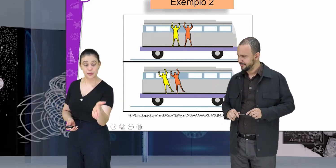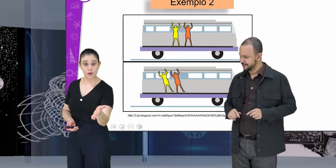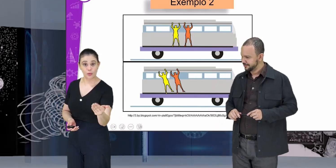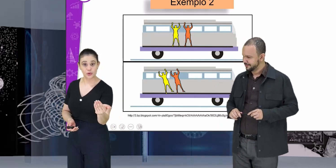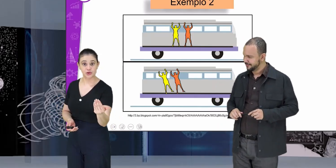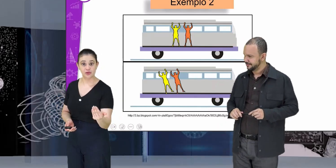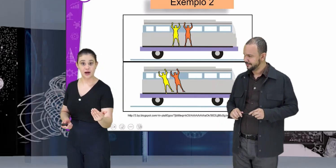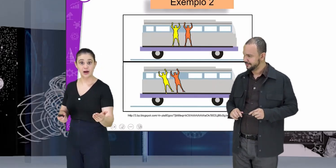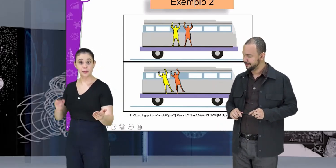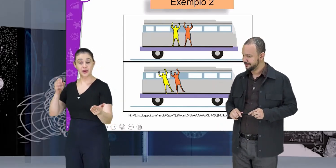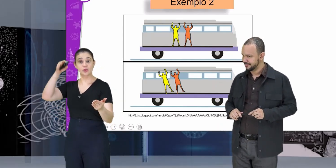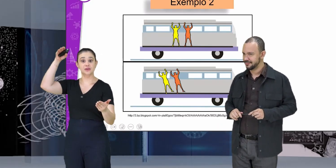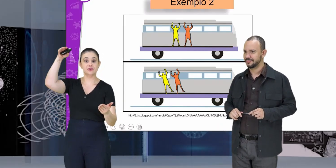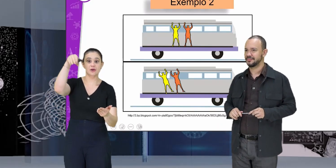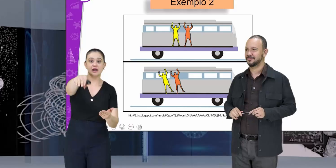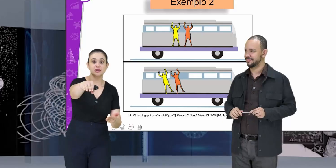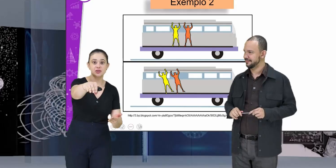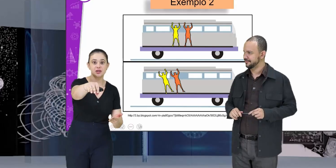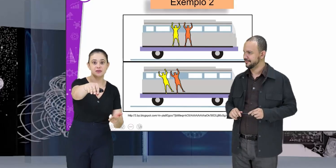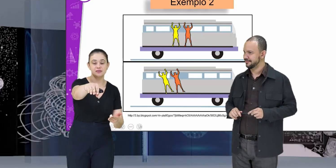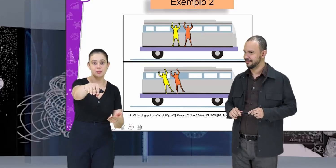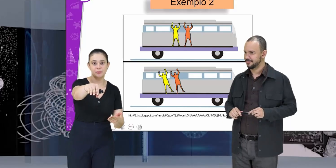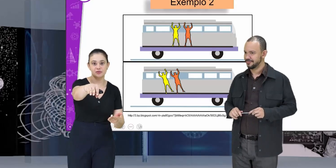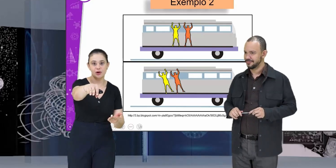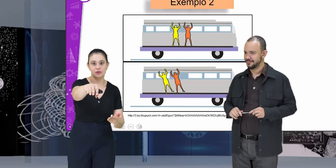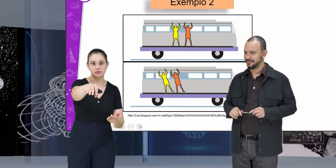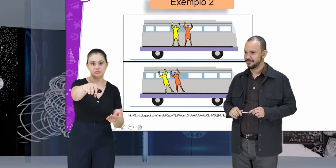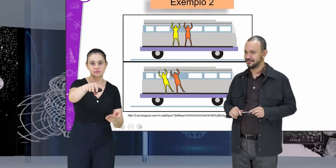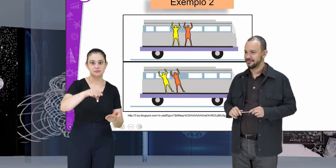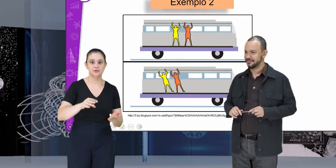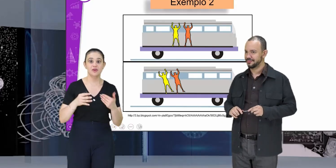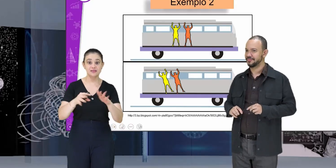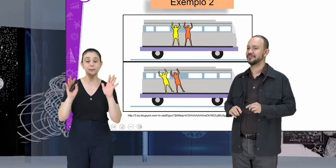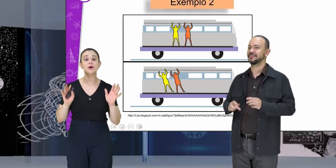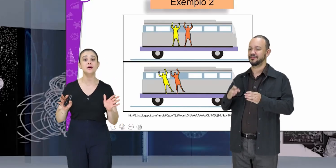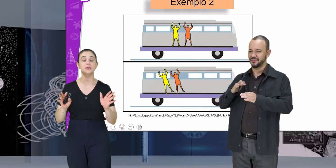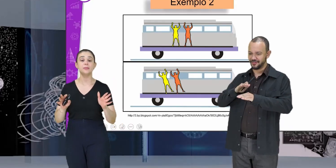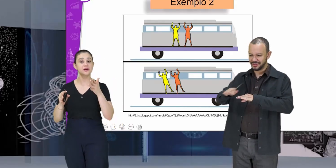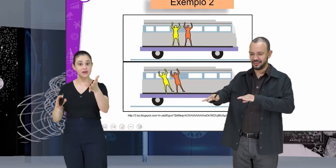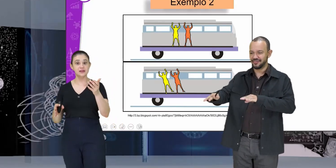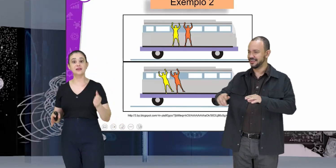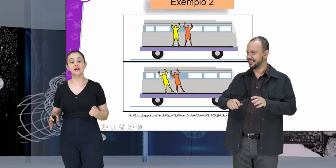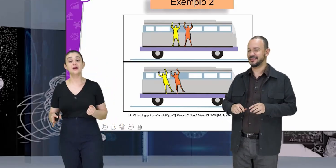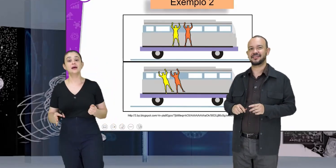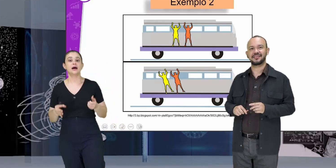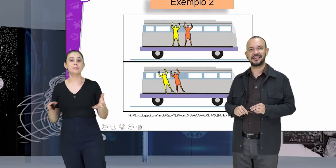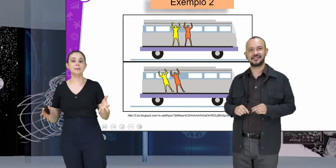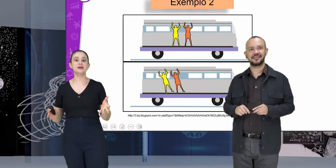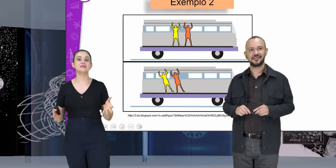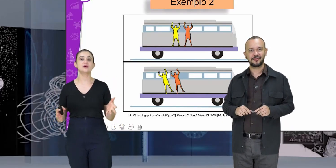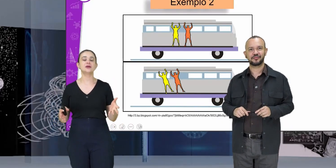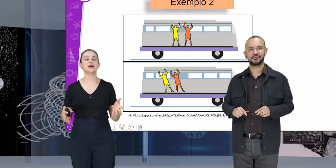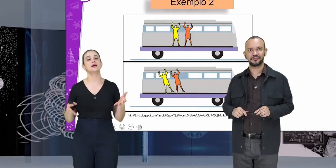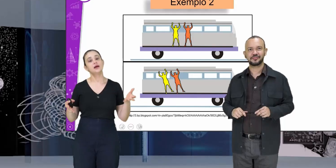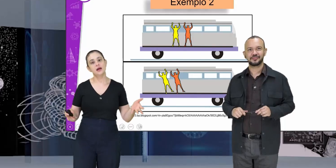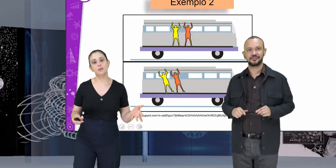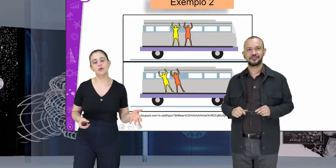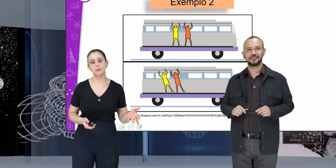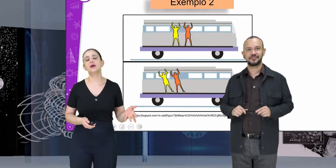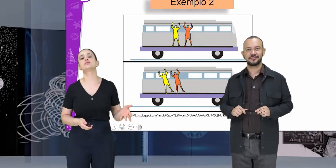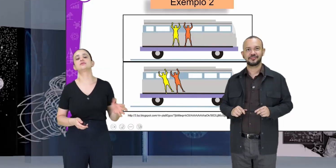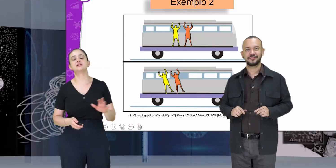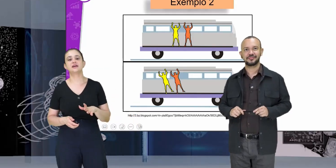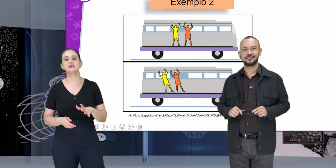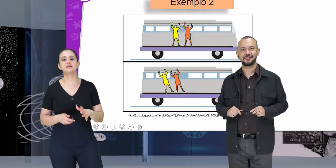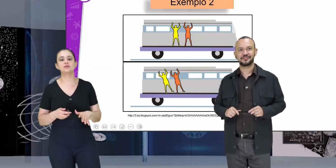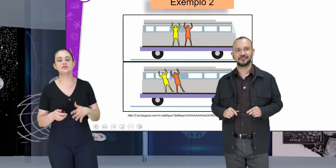para por algum motivo na rampa, o que acontece com a caixa de cima, pessoal? Vai-se embora, porque vai tender a permanecer o quê? Em